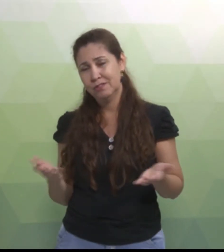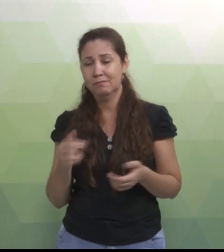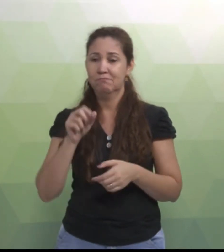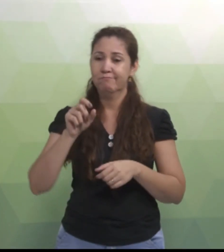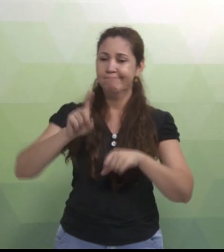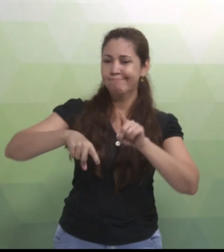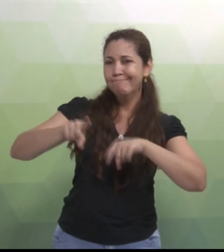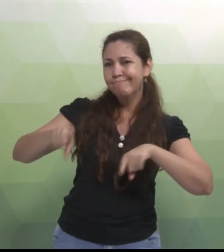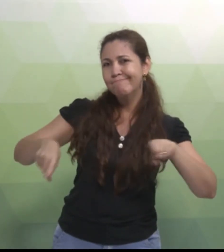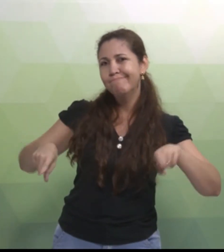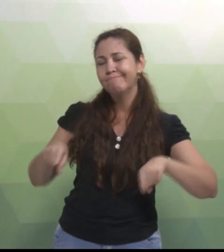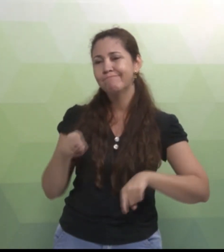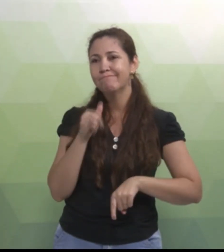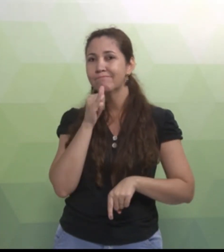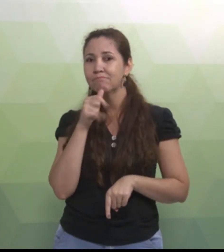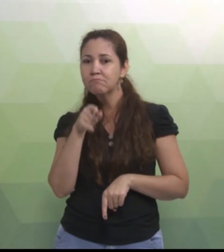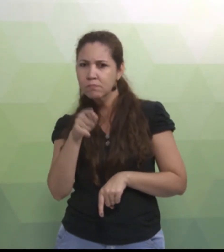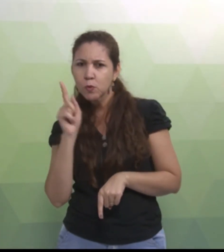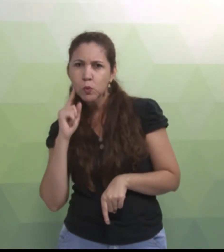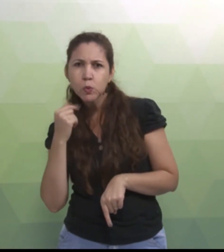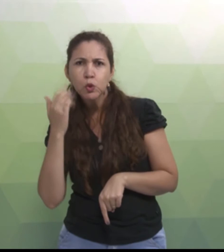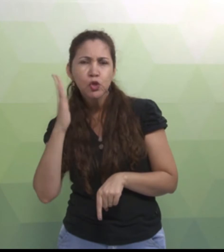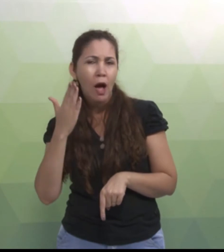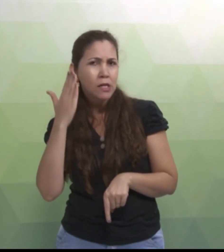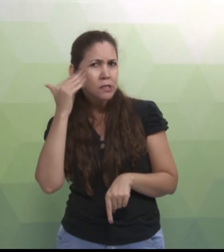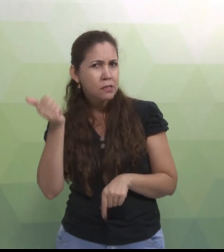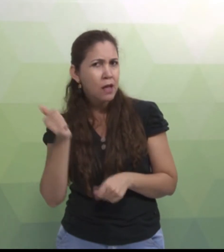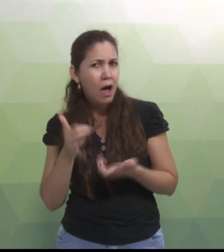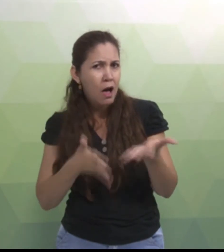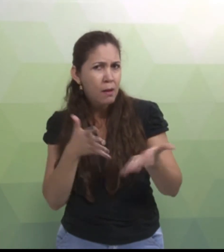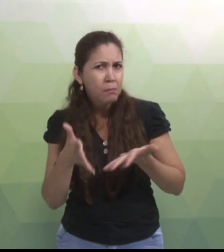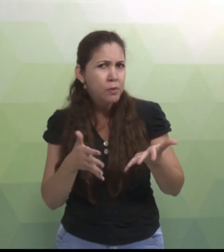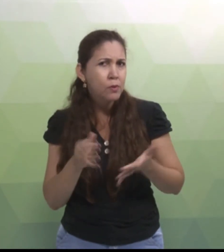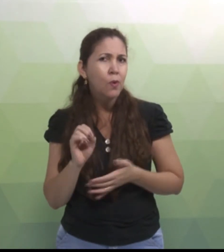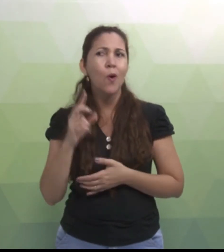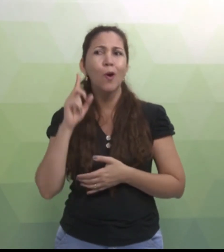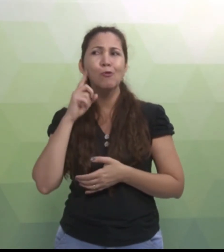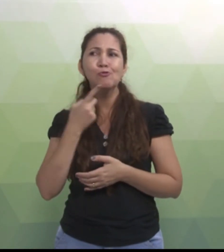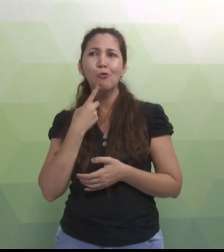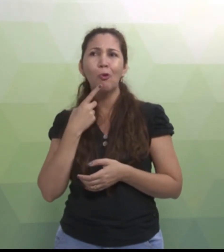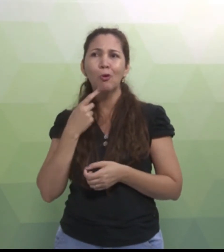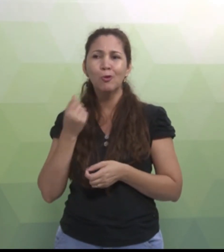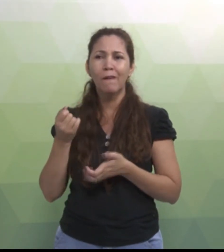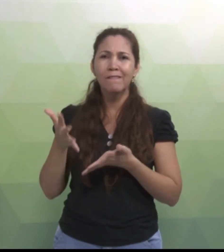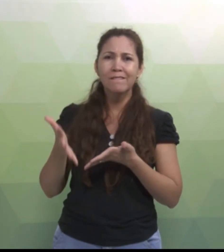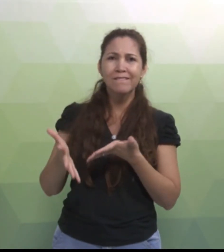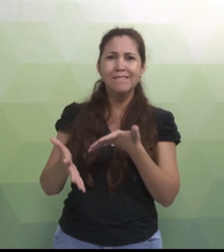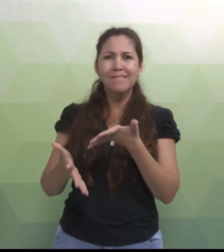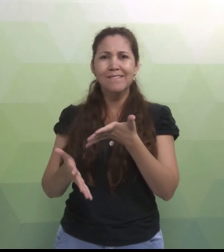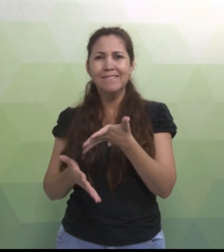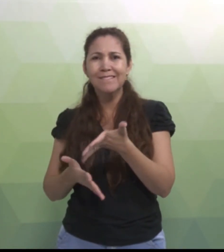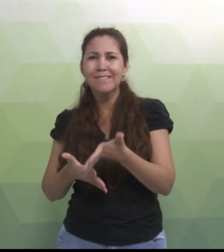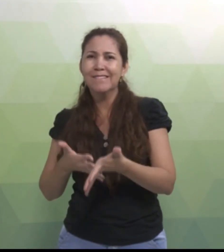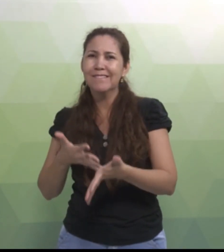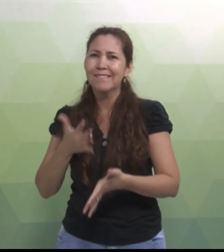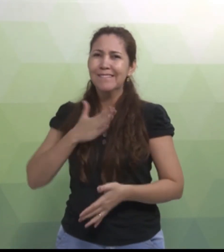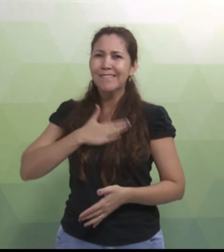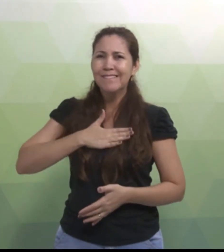surdo que tem os níveis linguísticos. Ele sabe língua de sinais? Alguns sabem, outros